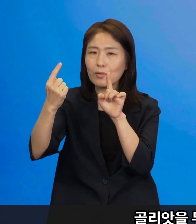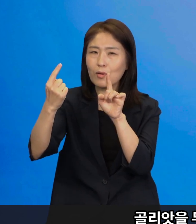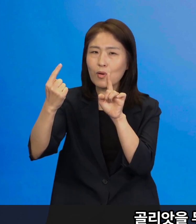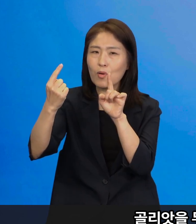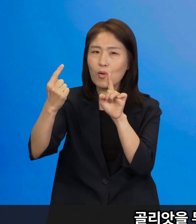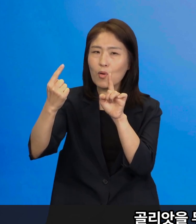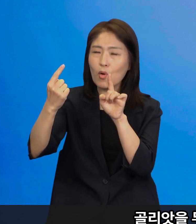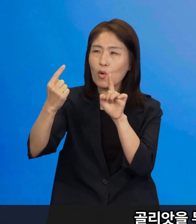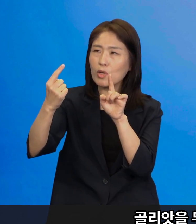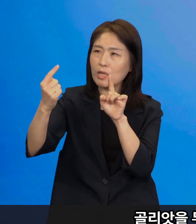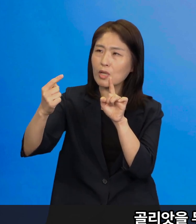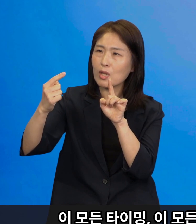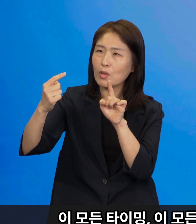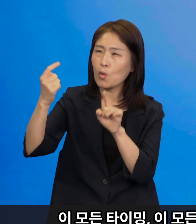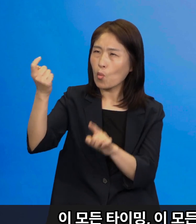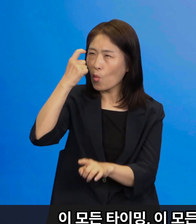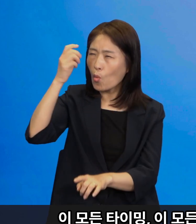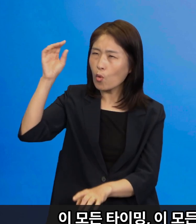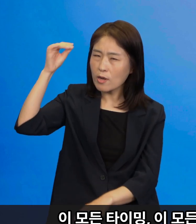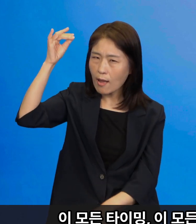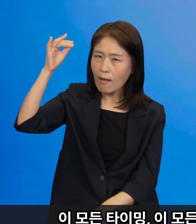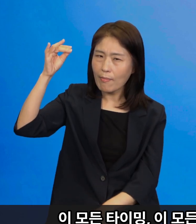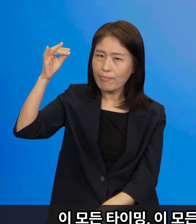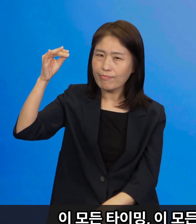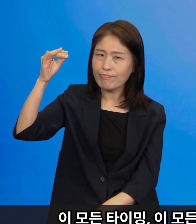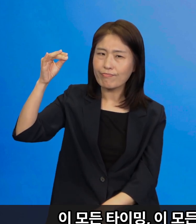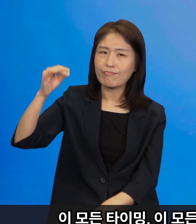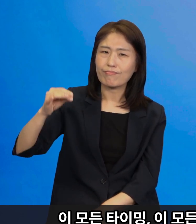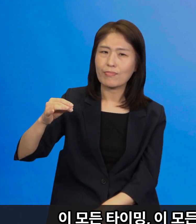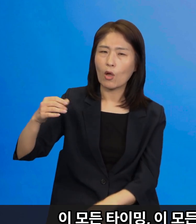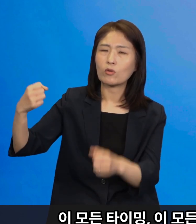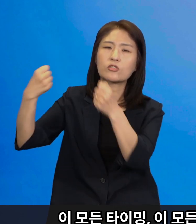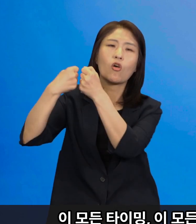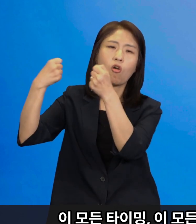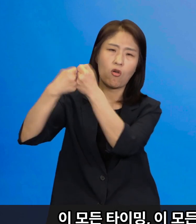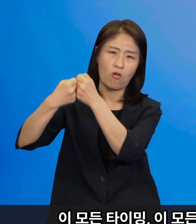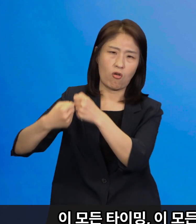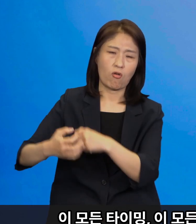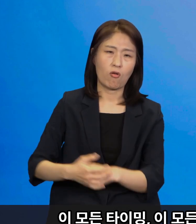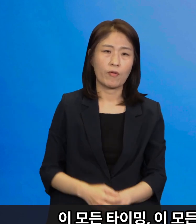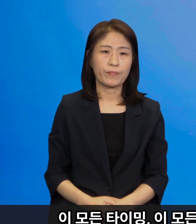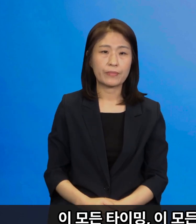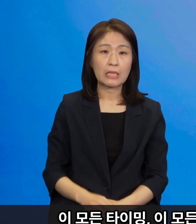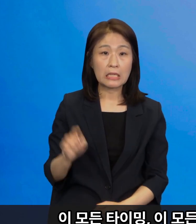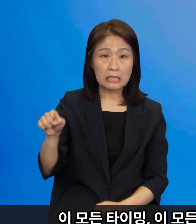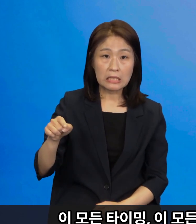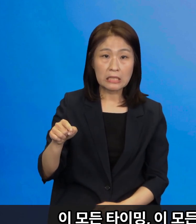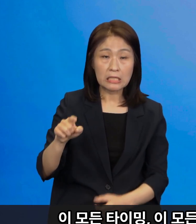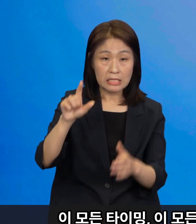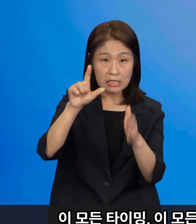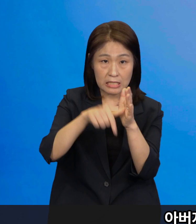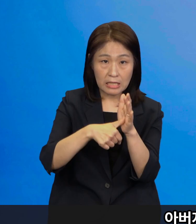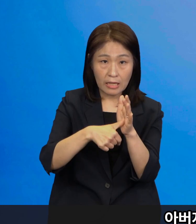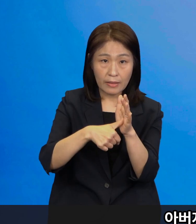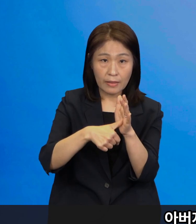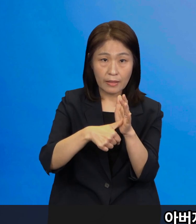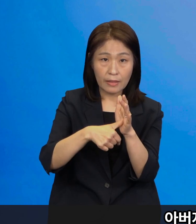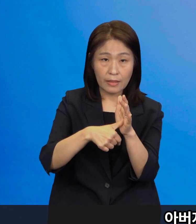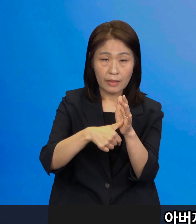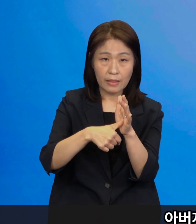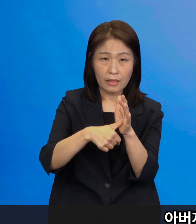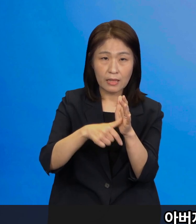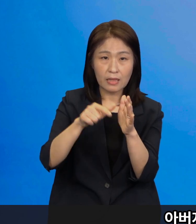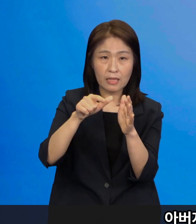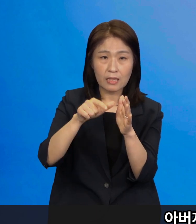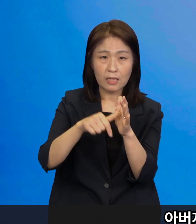것이죠. 이 모든 타이밍, 이 모든 일의 시작은 뭐에서 시작됐다고요?